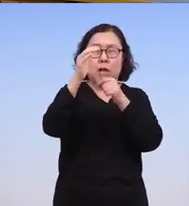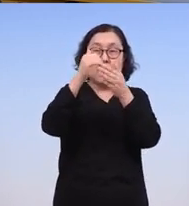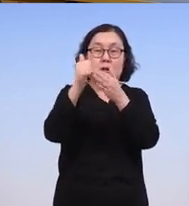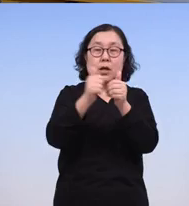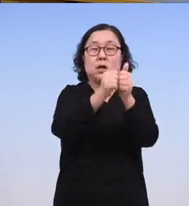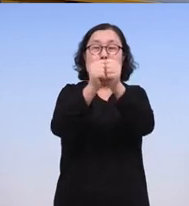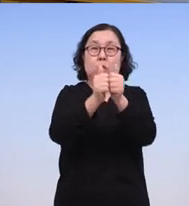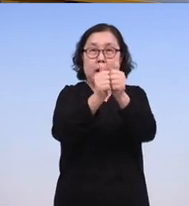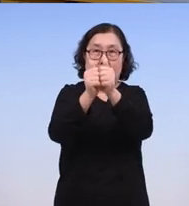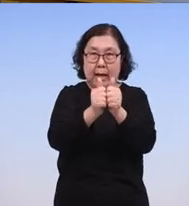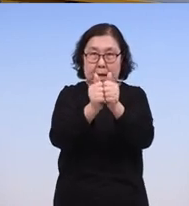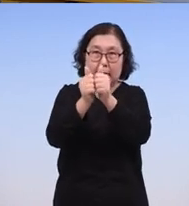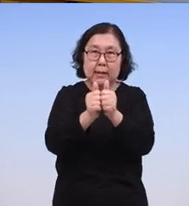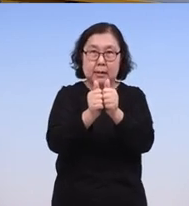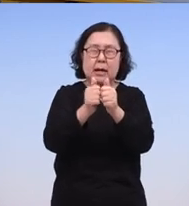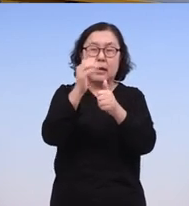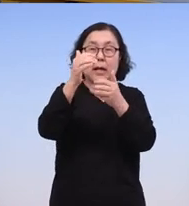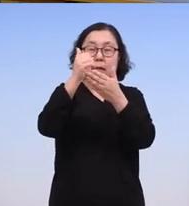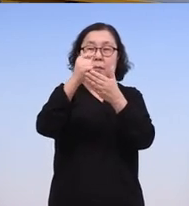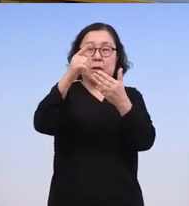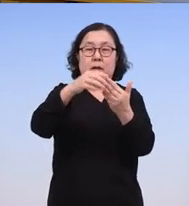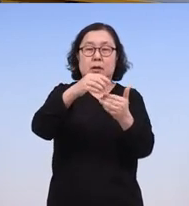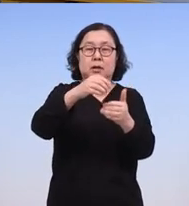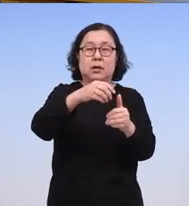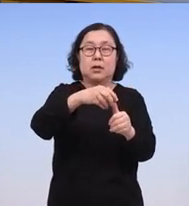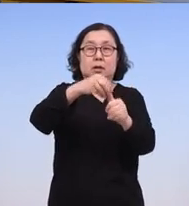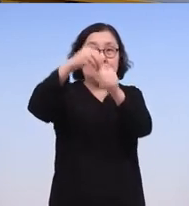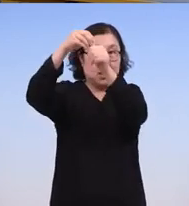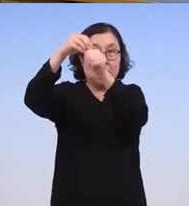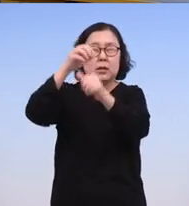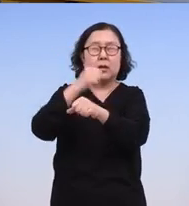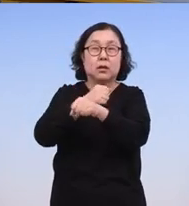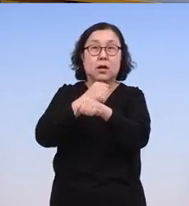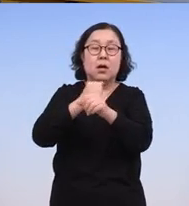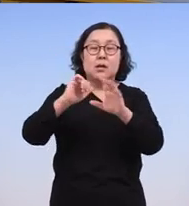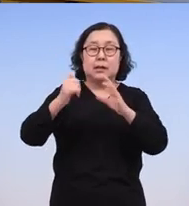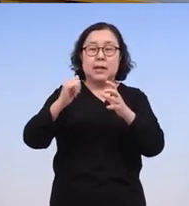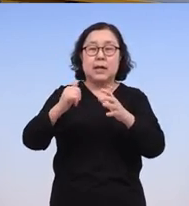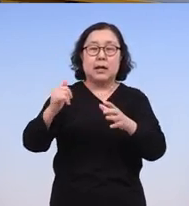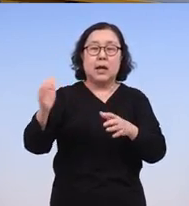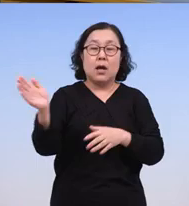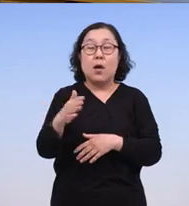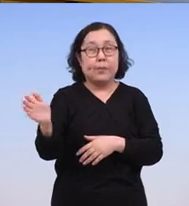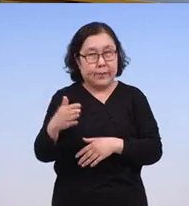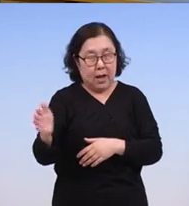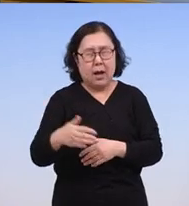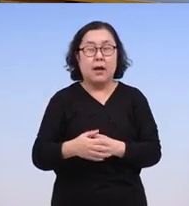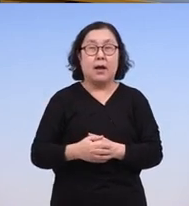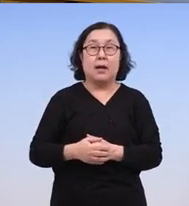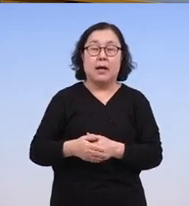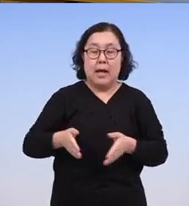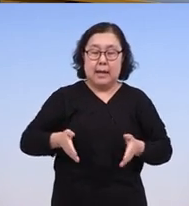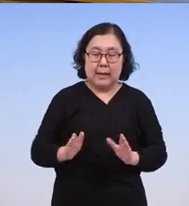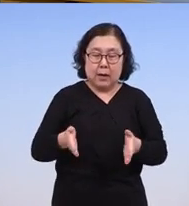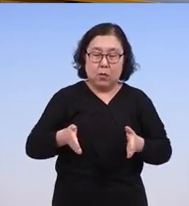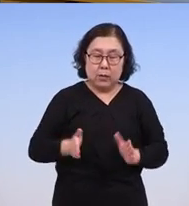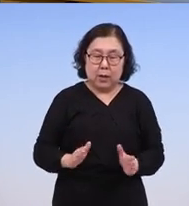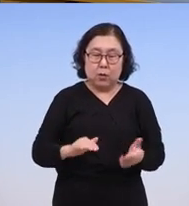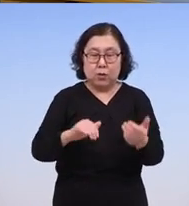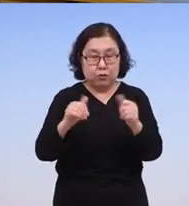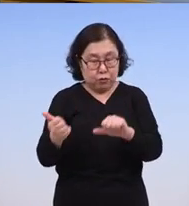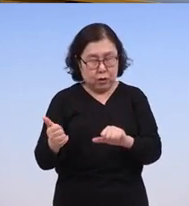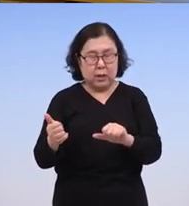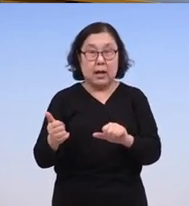에녹이 하나님과 동행하더니 하나님이 그를 데려가심으로 세상에 있지 아니하였. 이 패턴을 아시겠죠? 낳고